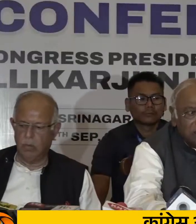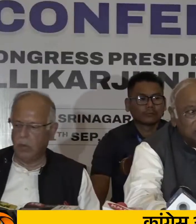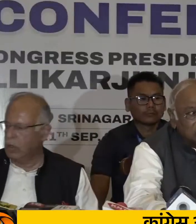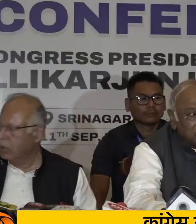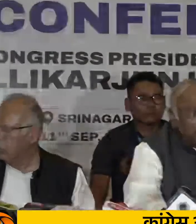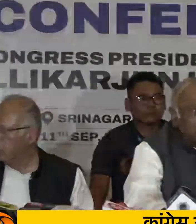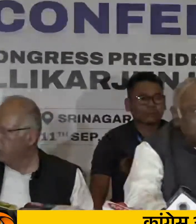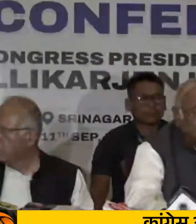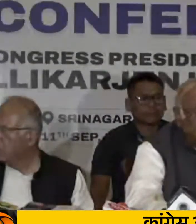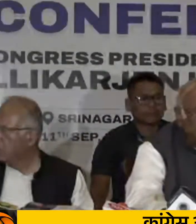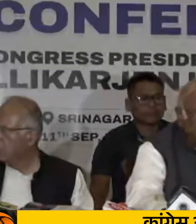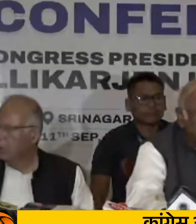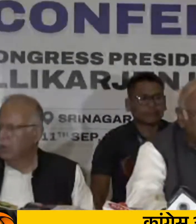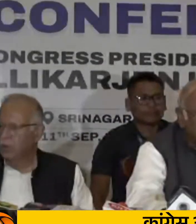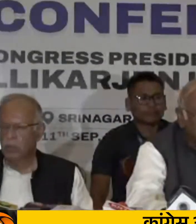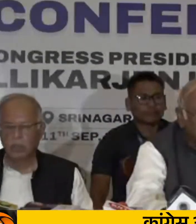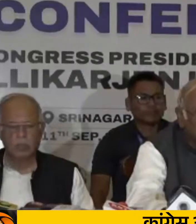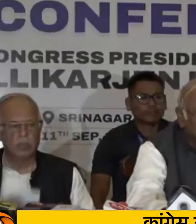किसी स्टेट को